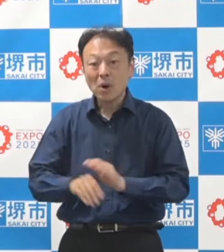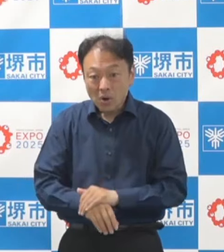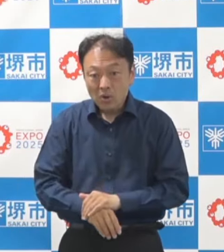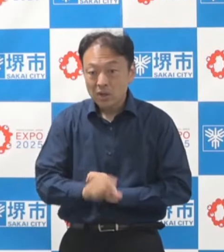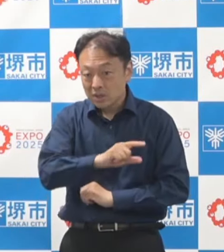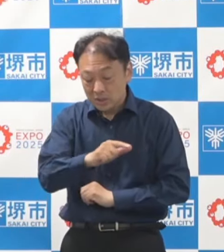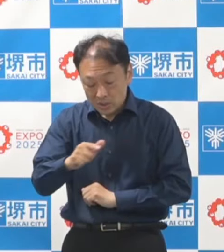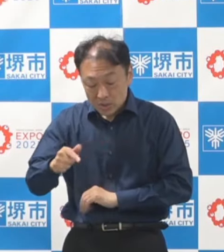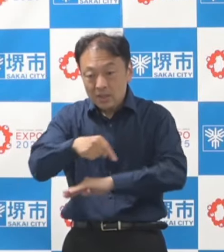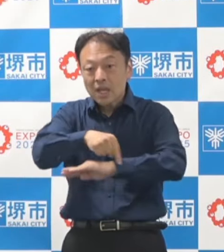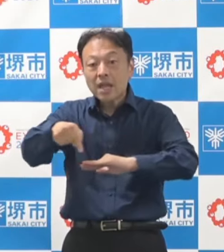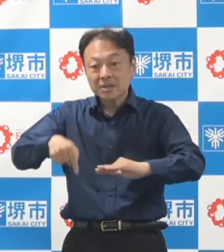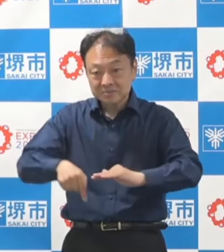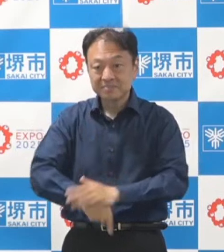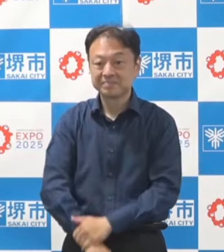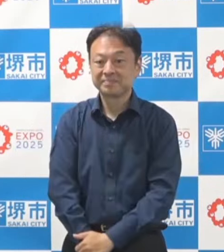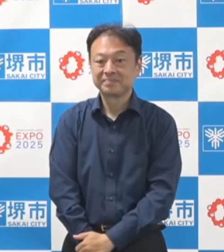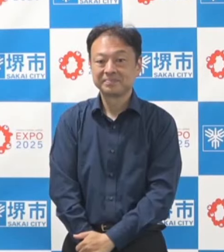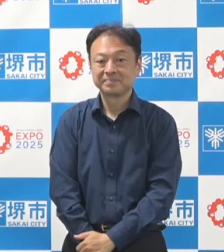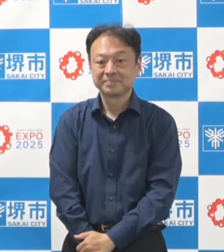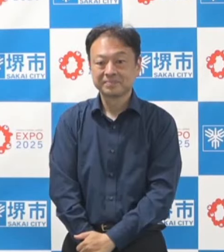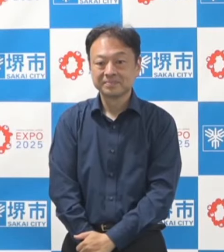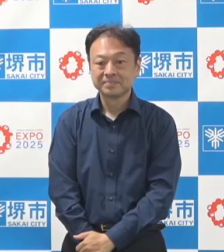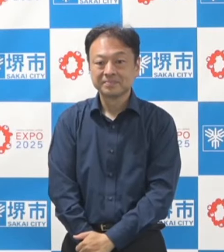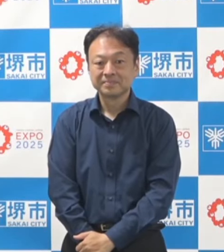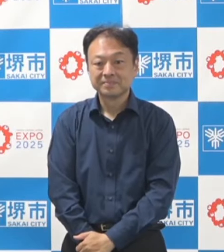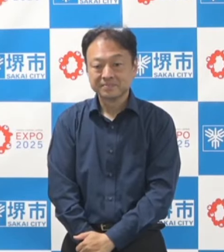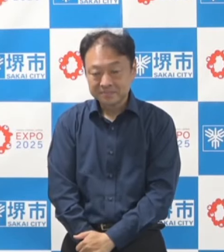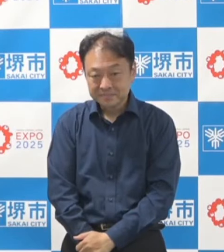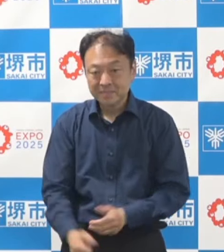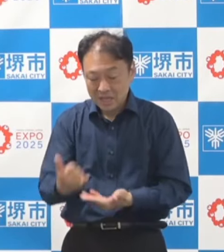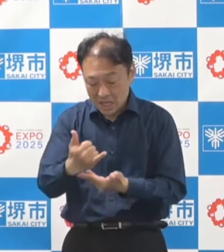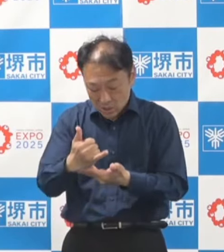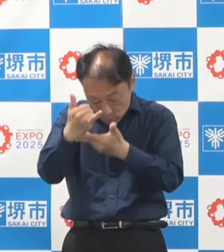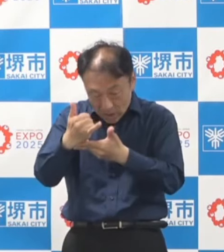。開催にあたっては宮内公文書館、